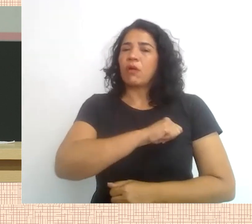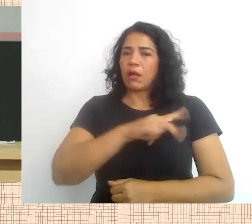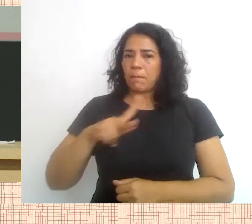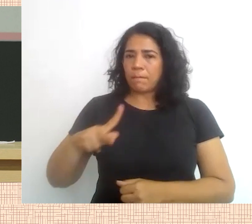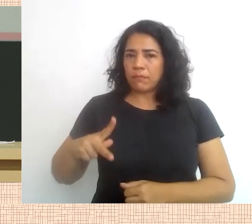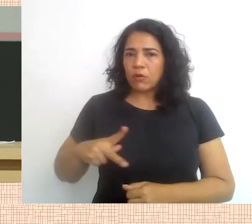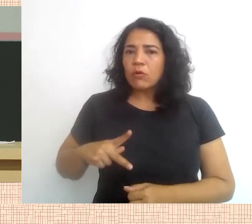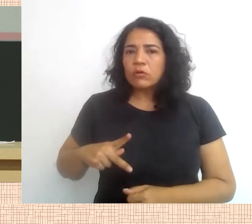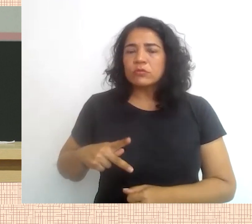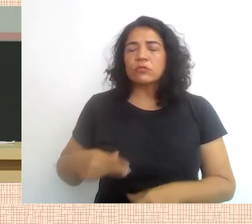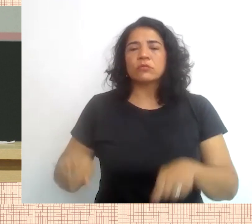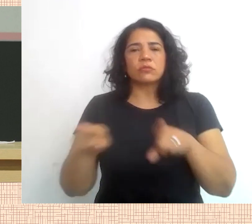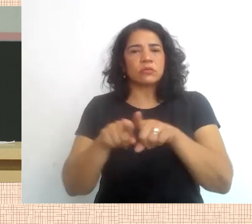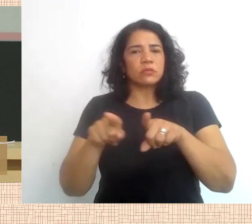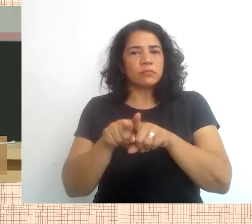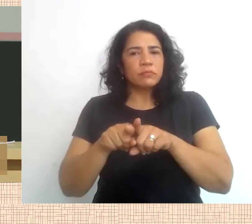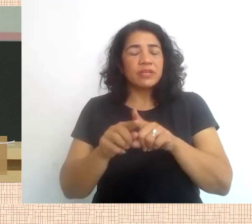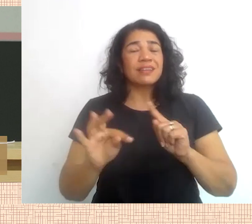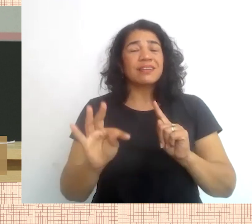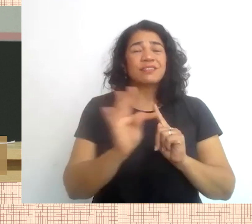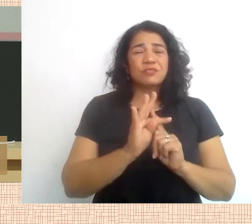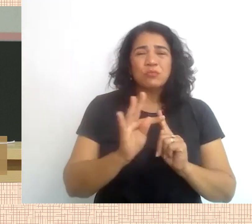versículos 1 e 2. Paulo,